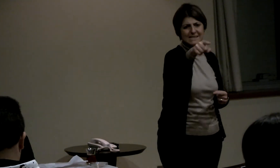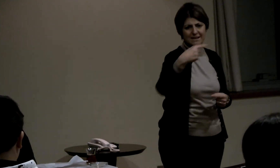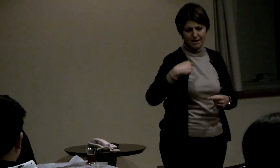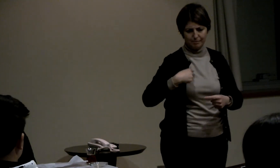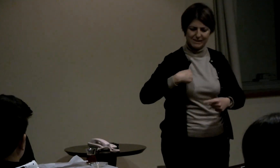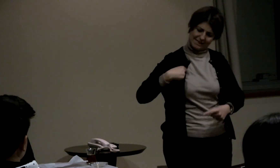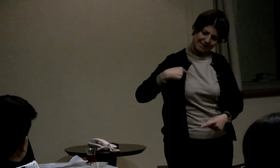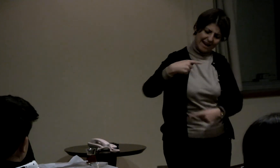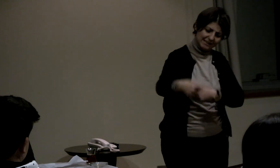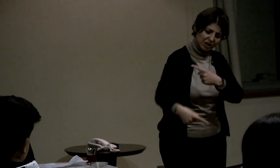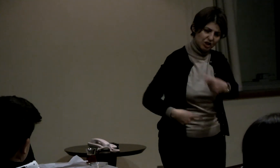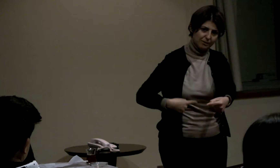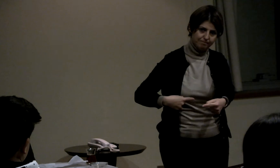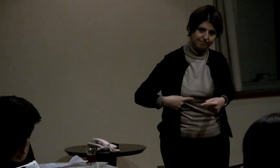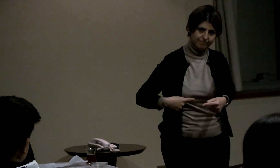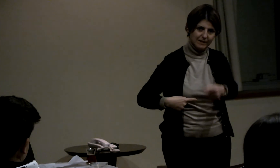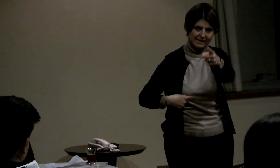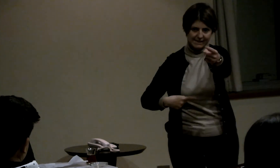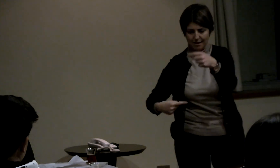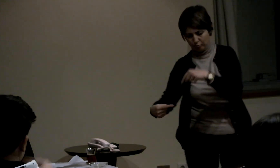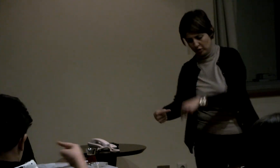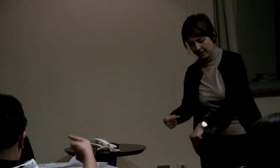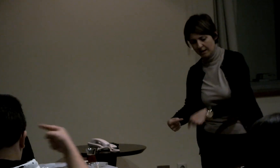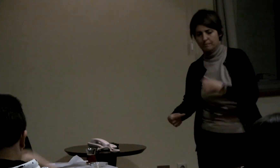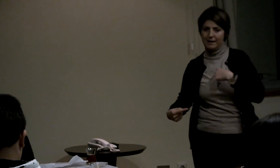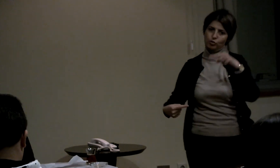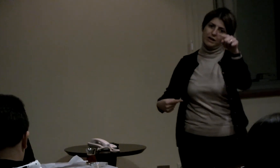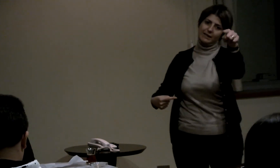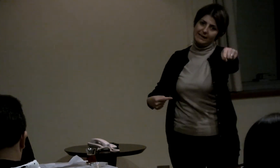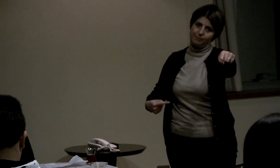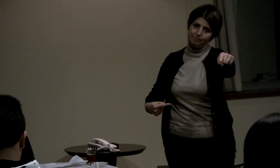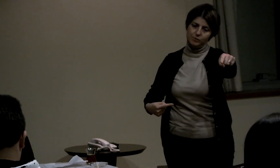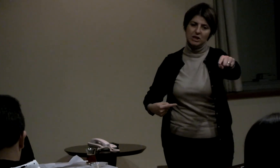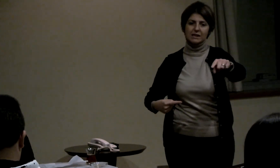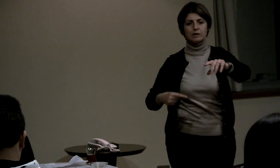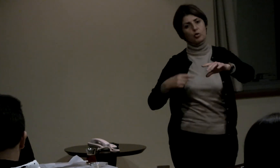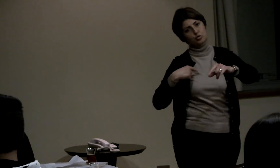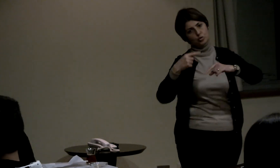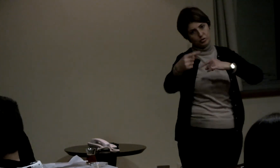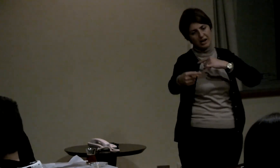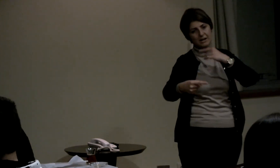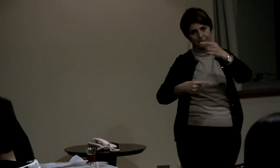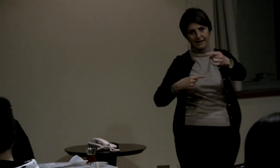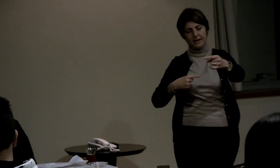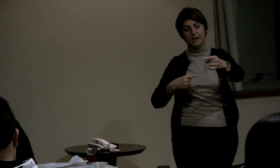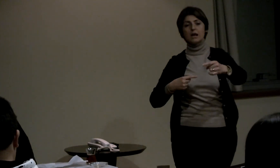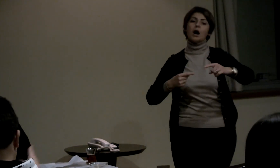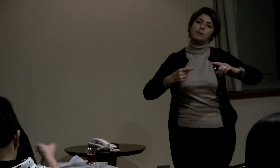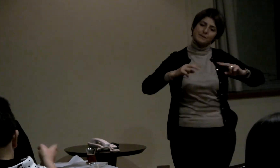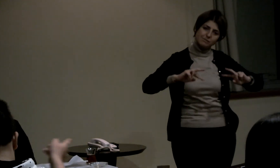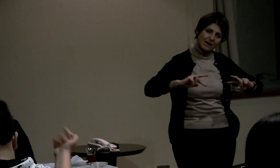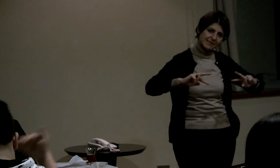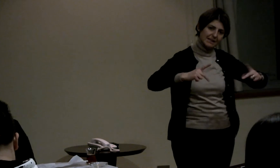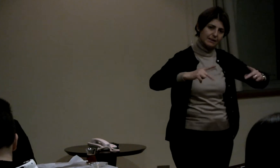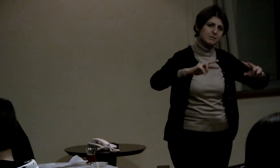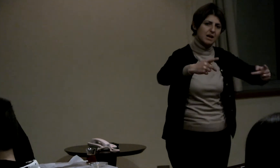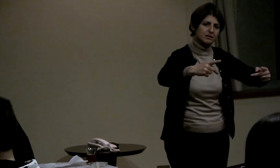Senden biz yer değişelim. Sen buraya gel, ben oraya gideyim şeklinde, onu tarifle. Ama bizim kastettiğimiz aktarma